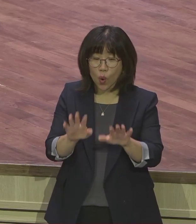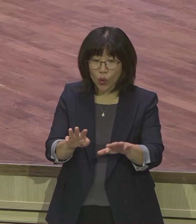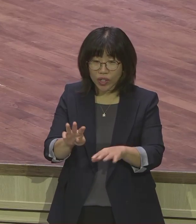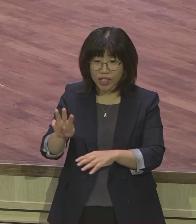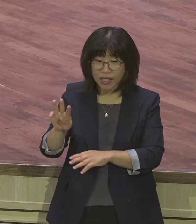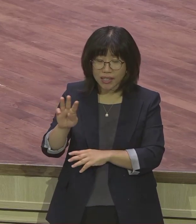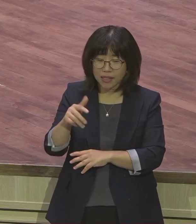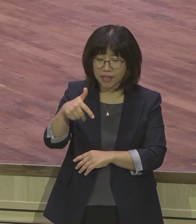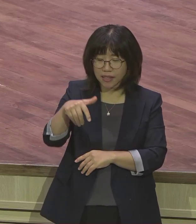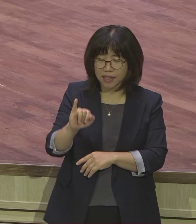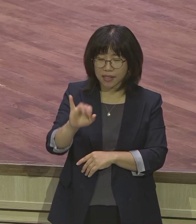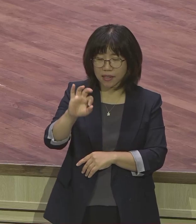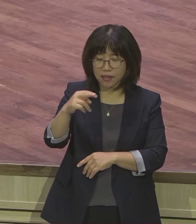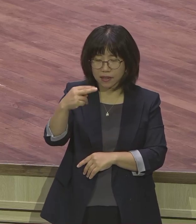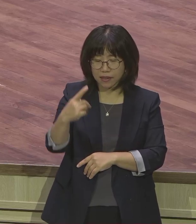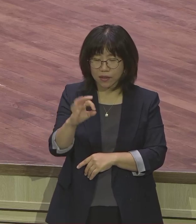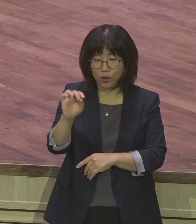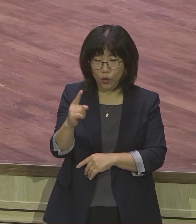아들 이름이